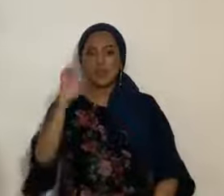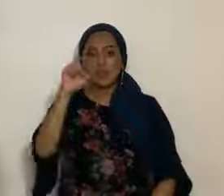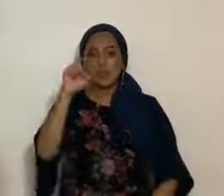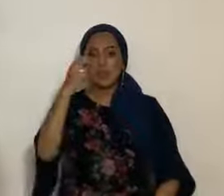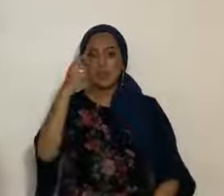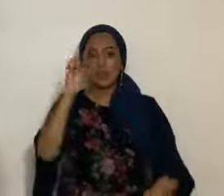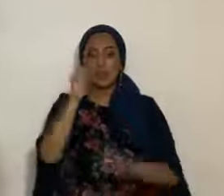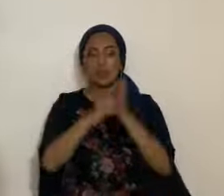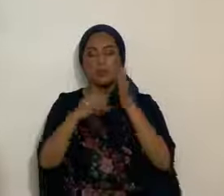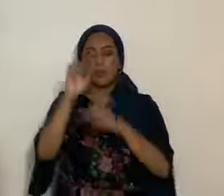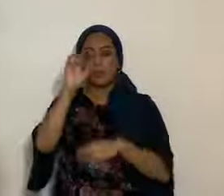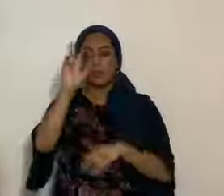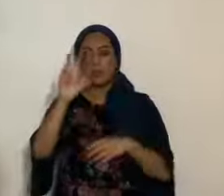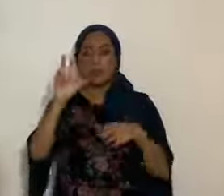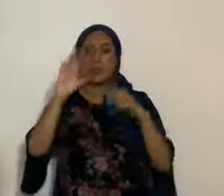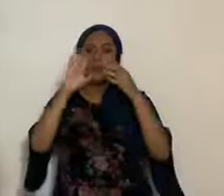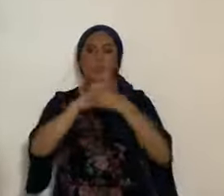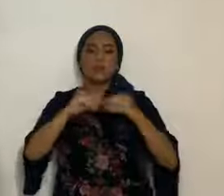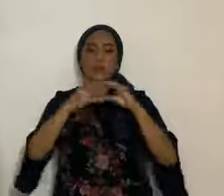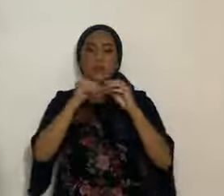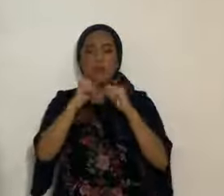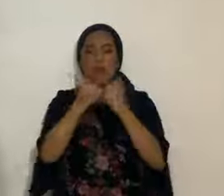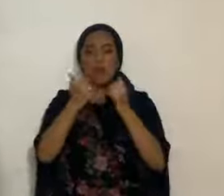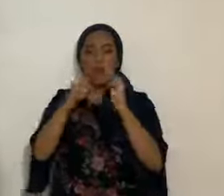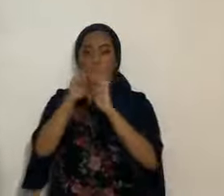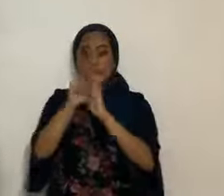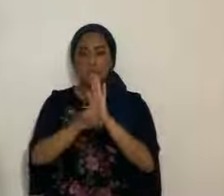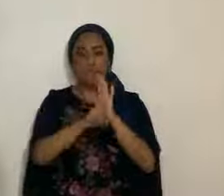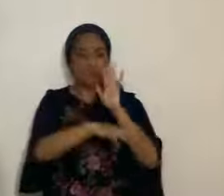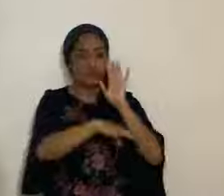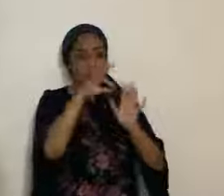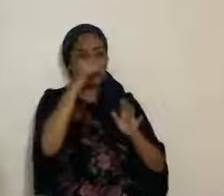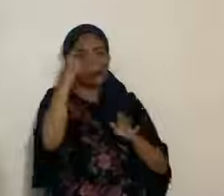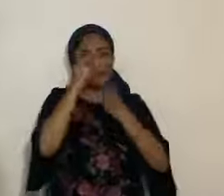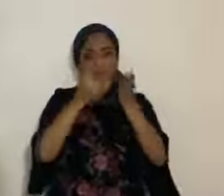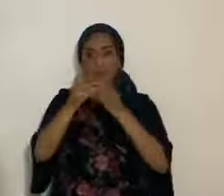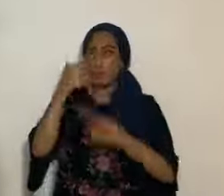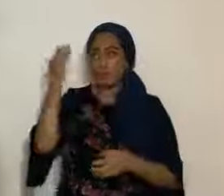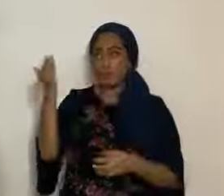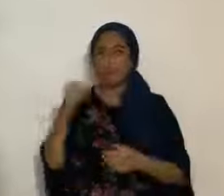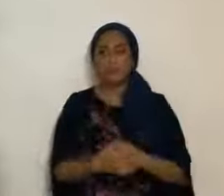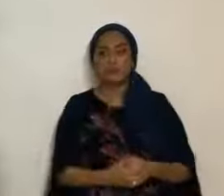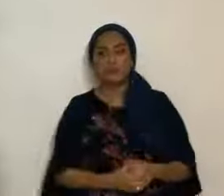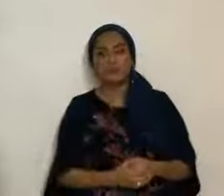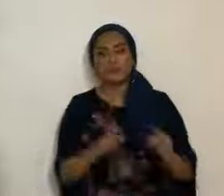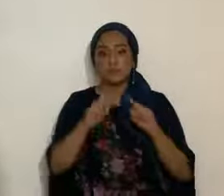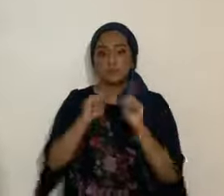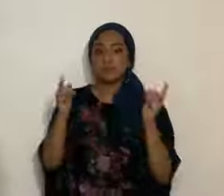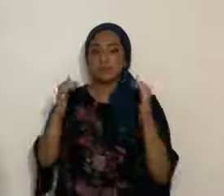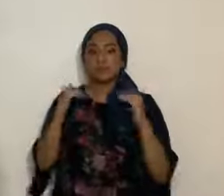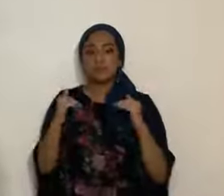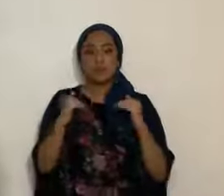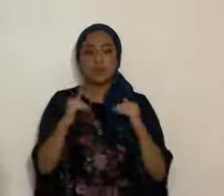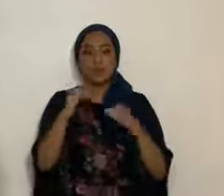3 nos relata cómo Moisés fue llamado por el Eterno a su servicio. Sin embargo, desde el capítulo